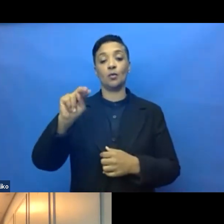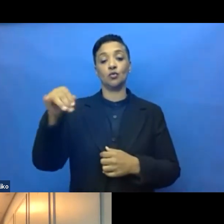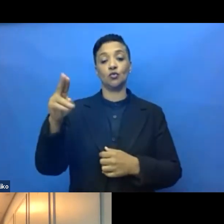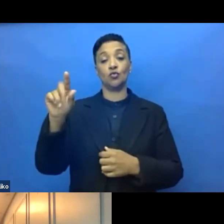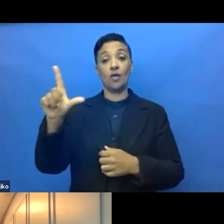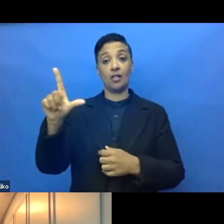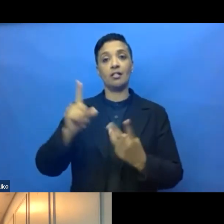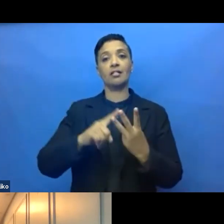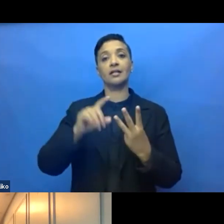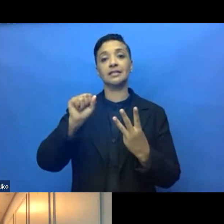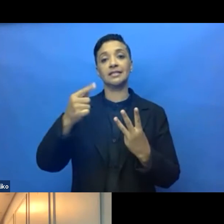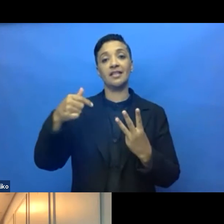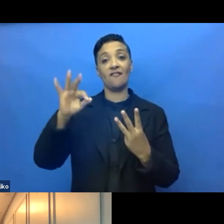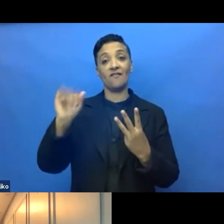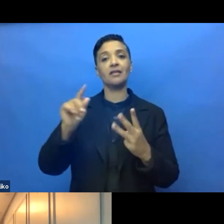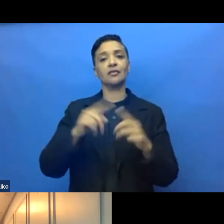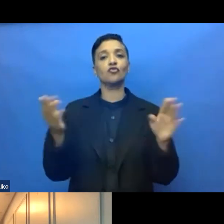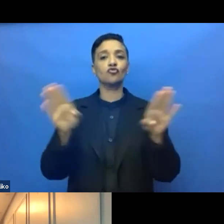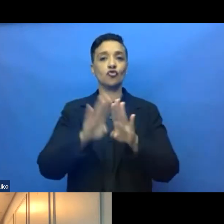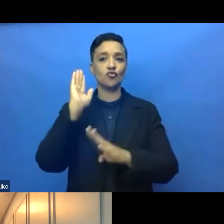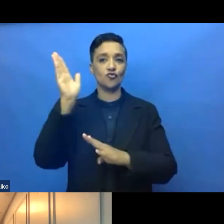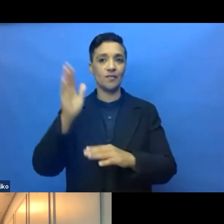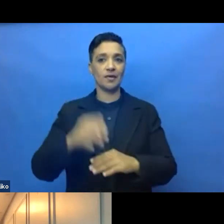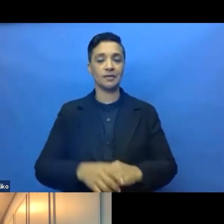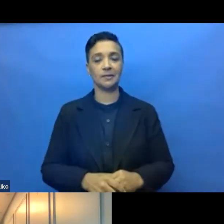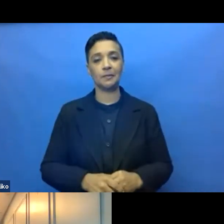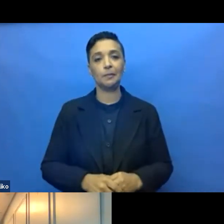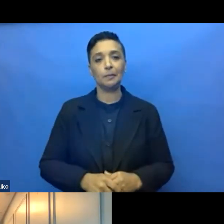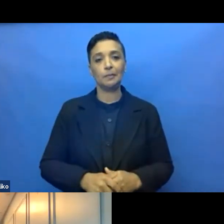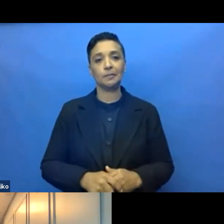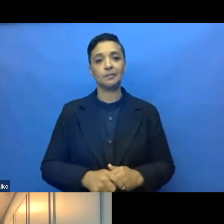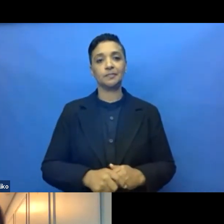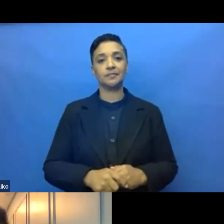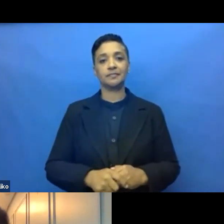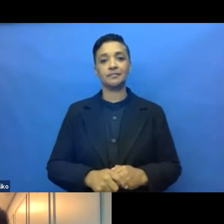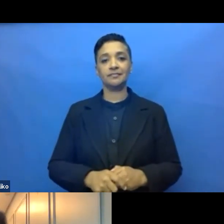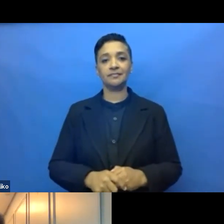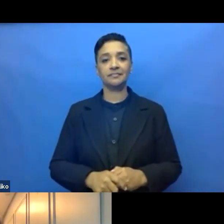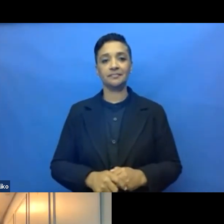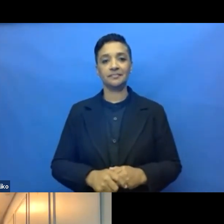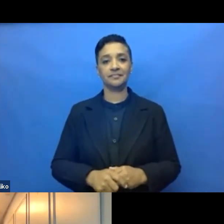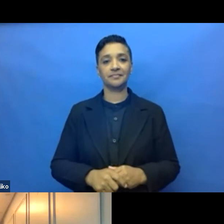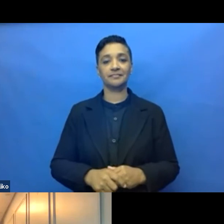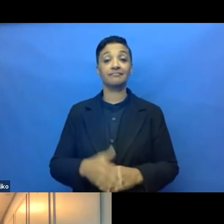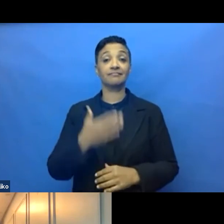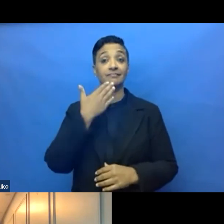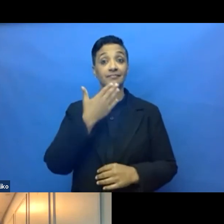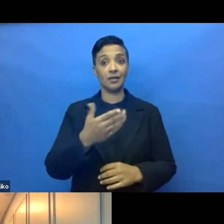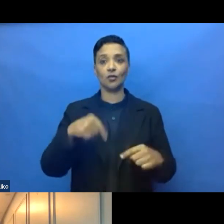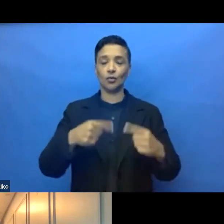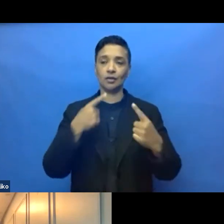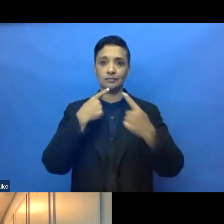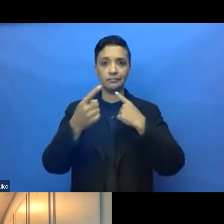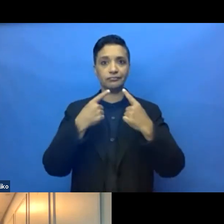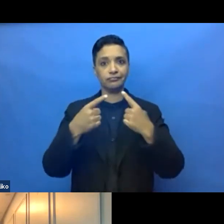pour répondre et puis à Petri et à Stéphane pour conclure. Merci beaucoup.